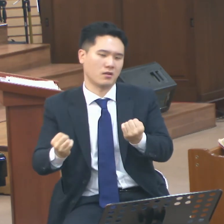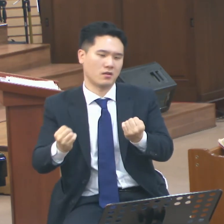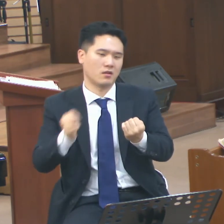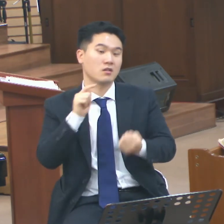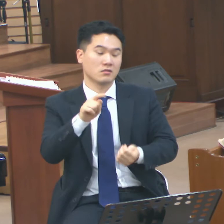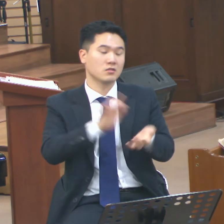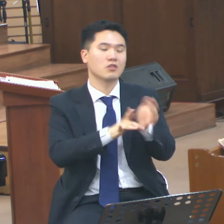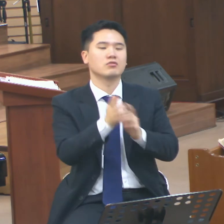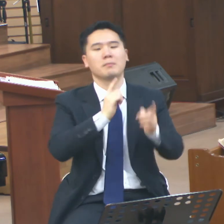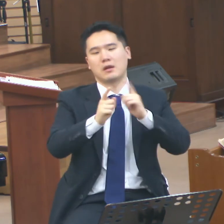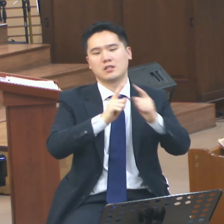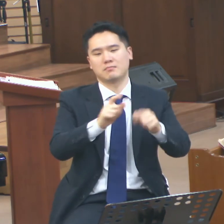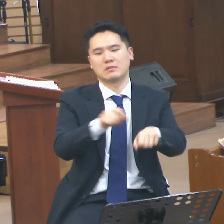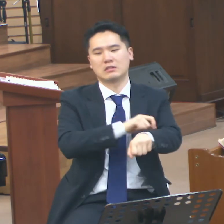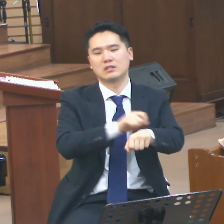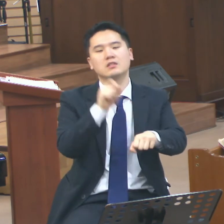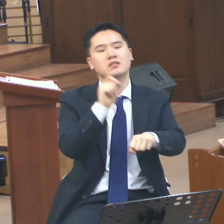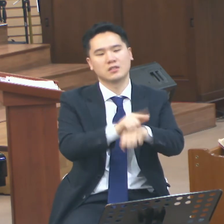특징이에요.